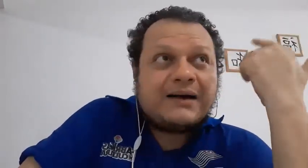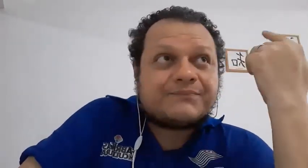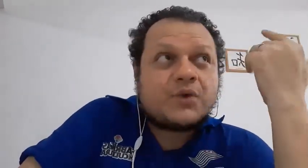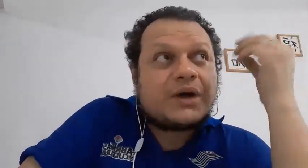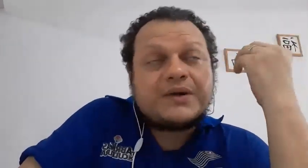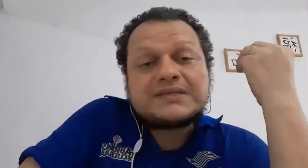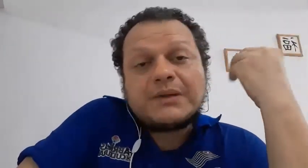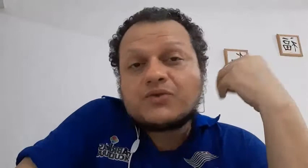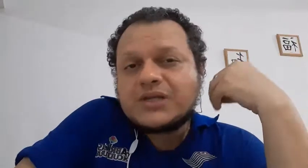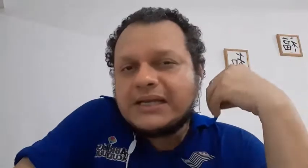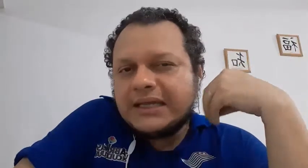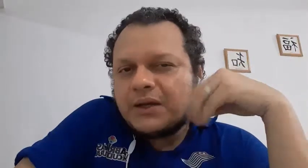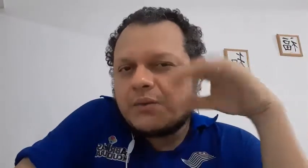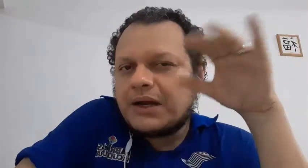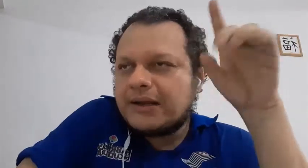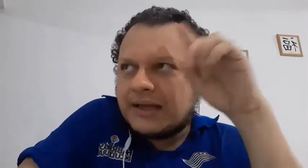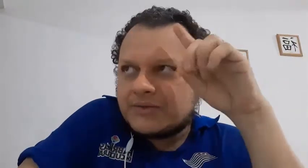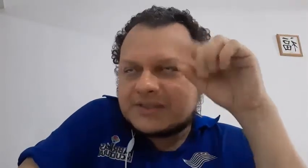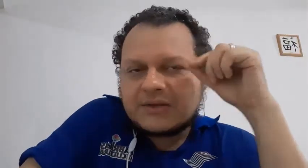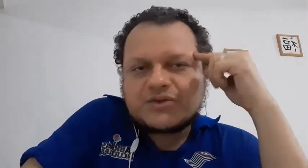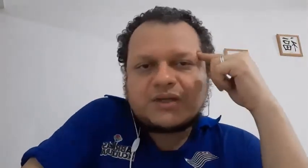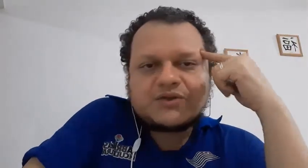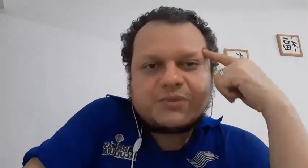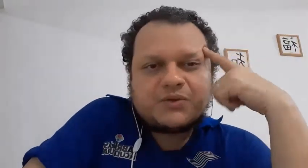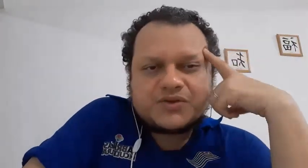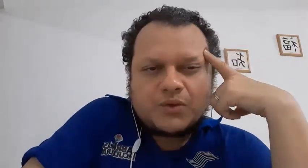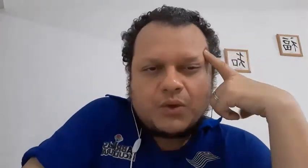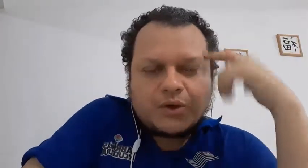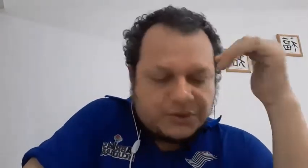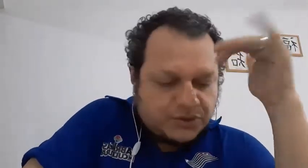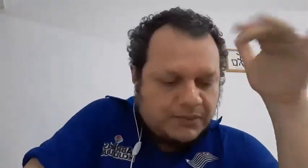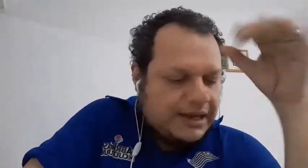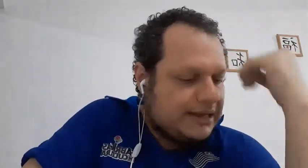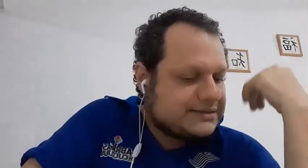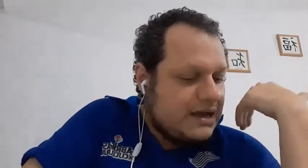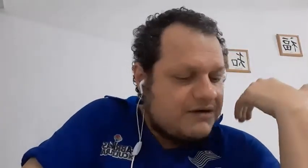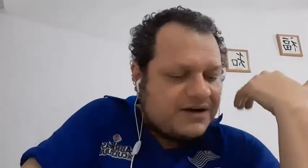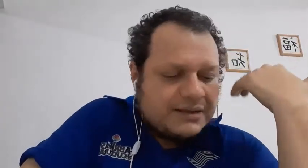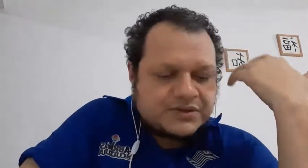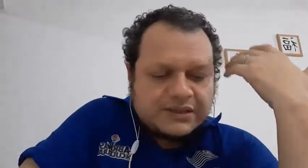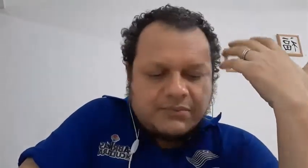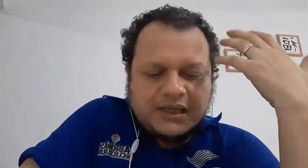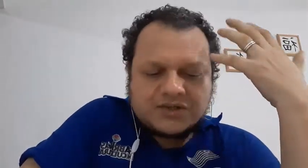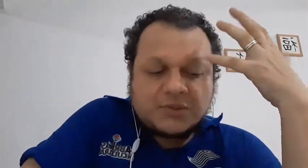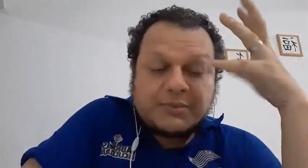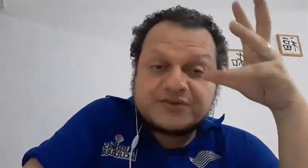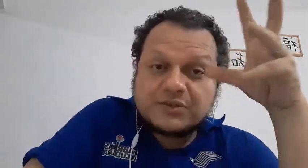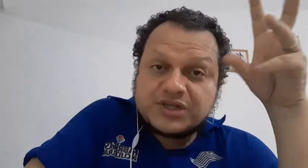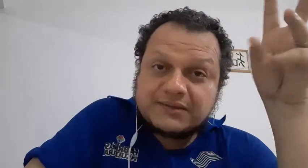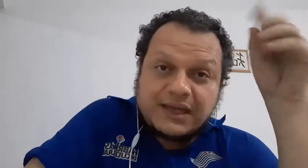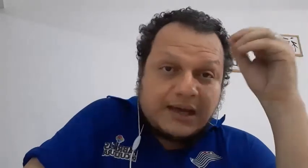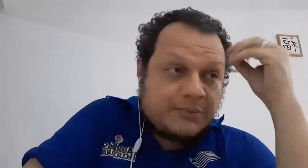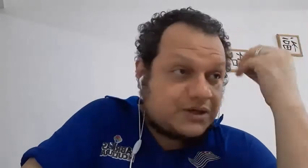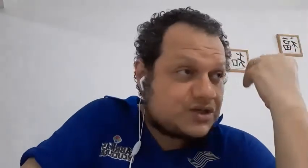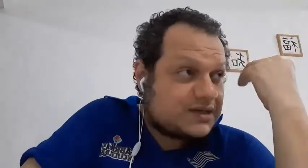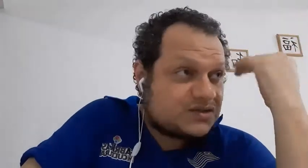O reconhecimento de língua lá nos Estados Unidos pelo Stoker e tudo mais. Falamos também sobre a profissão de intérprete, que só